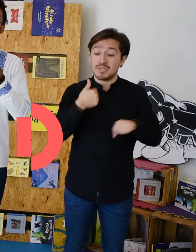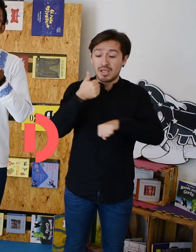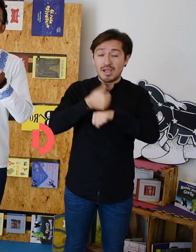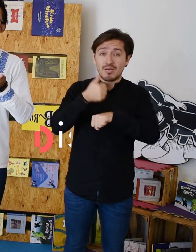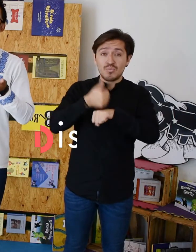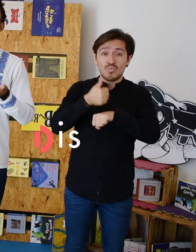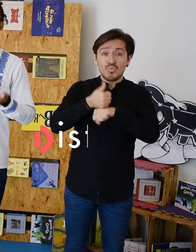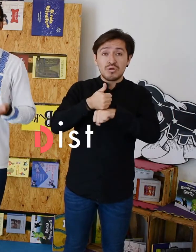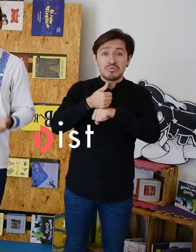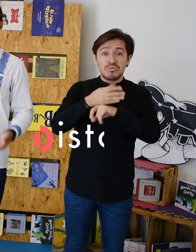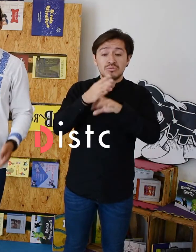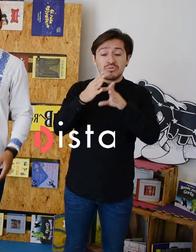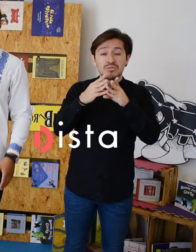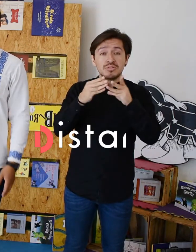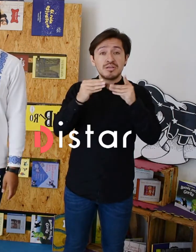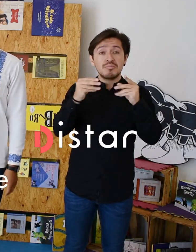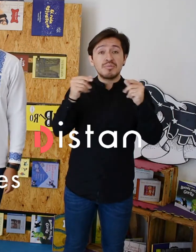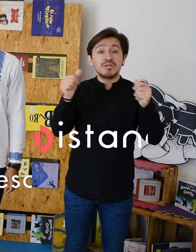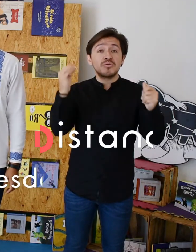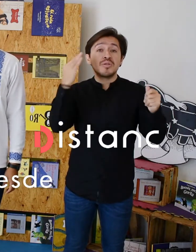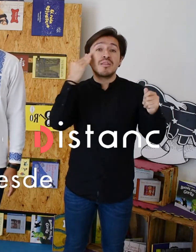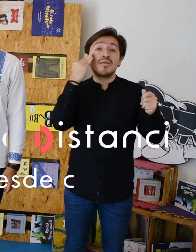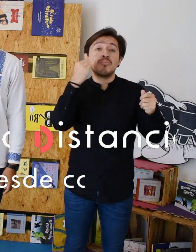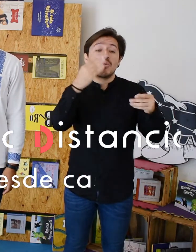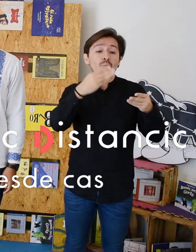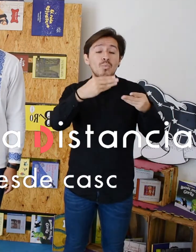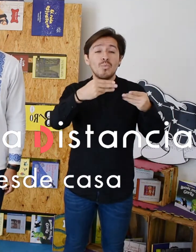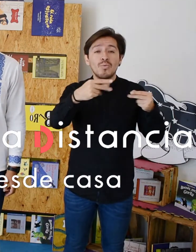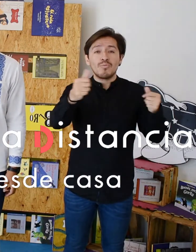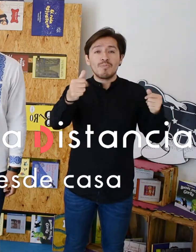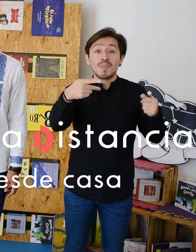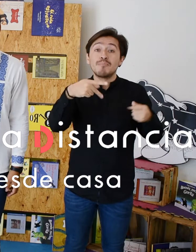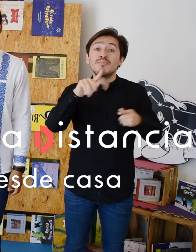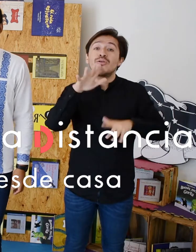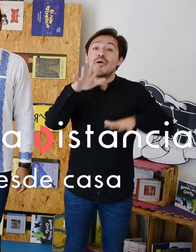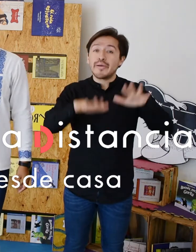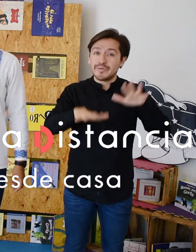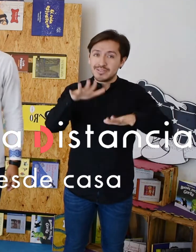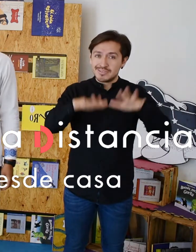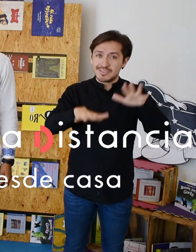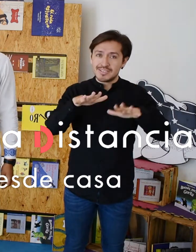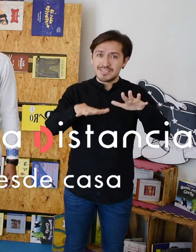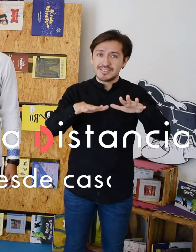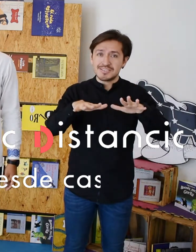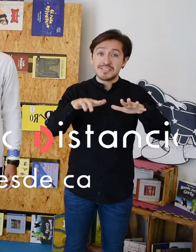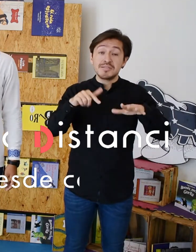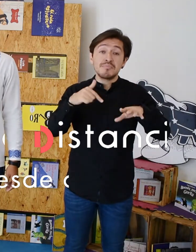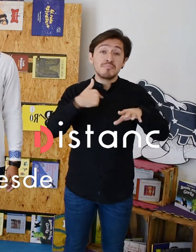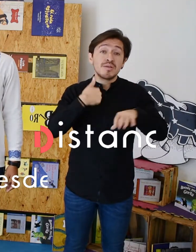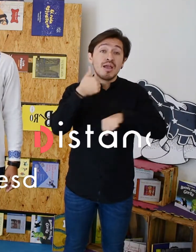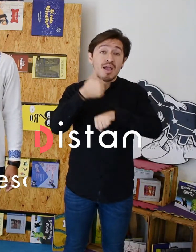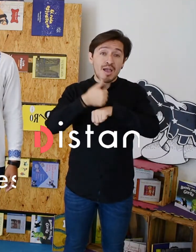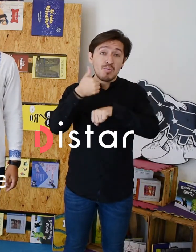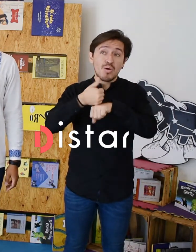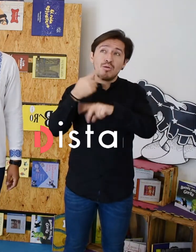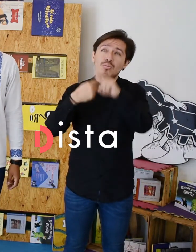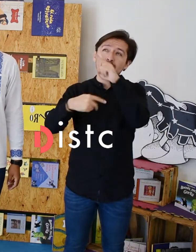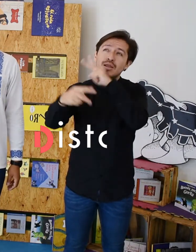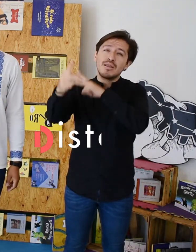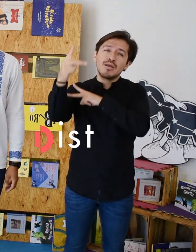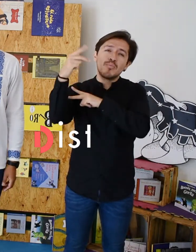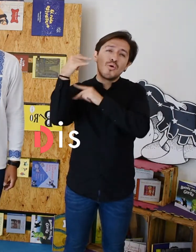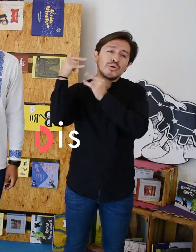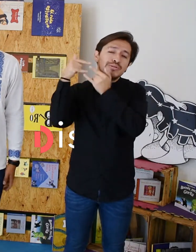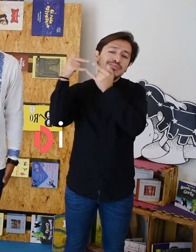Mi abuelo desapareció con el polvito del tiempo, pero a veces viene a susurrarme historias, como